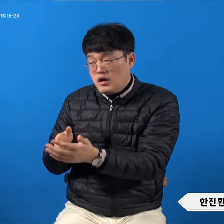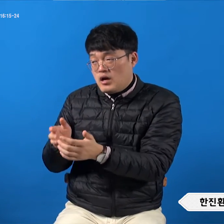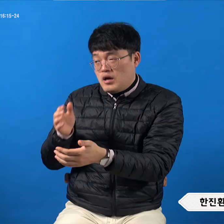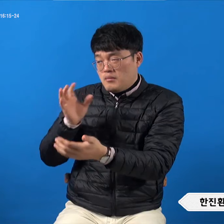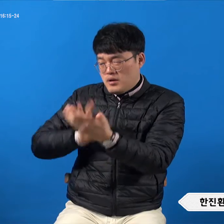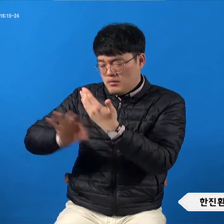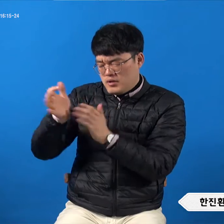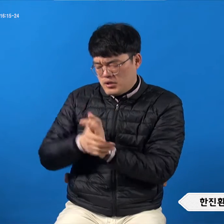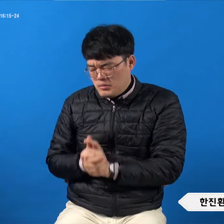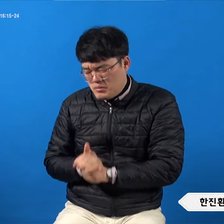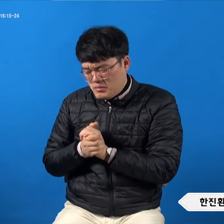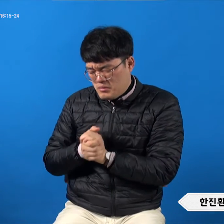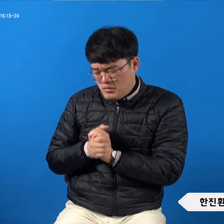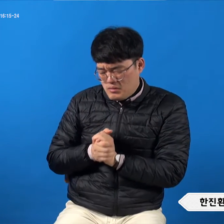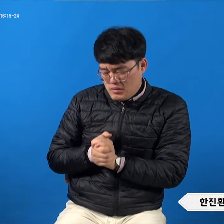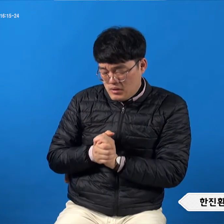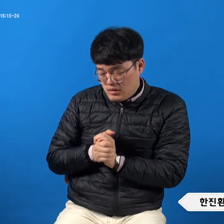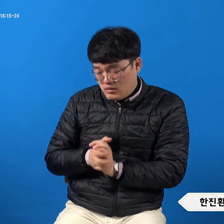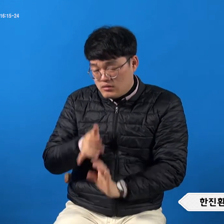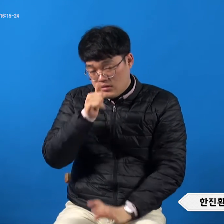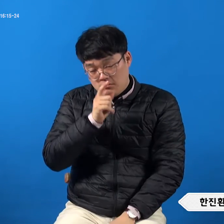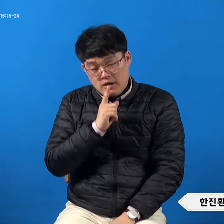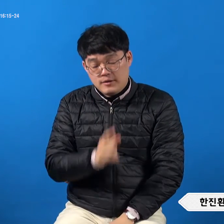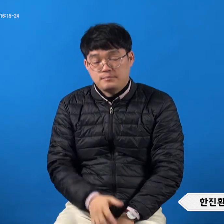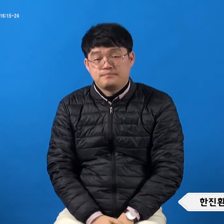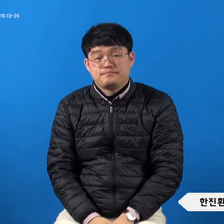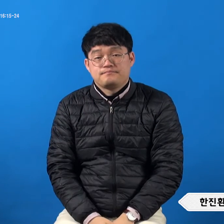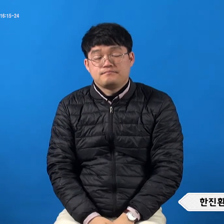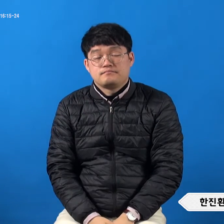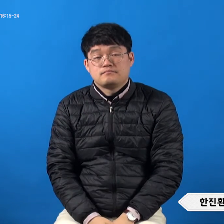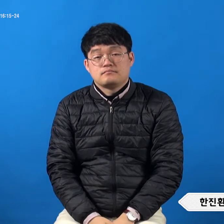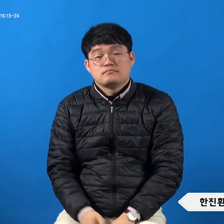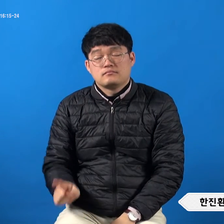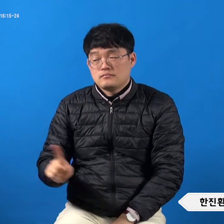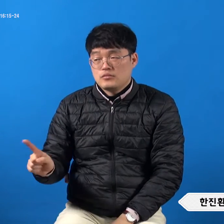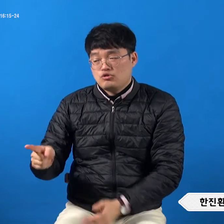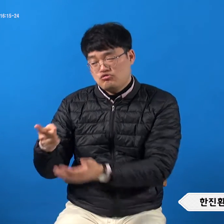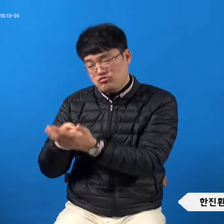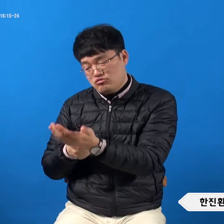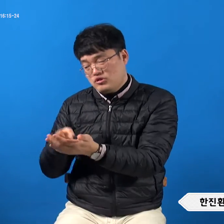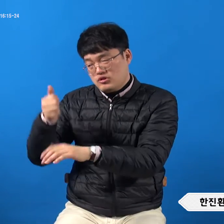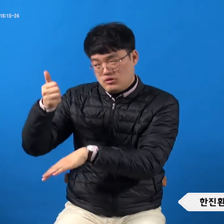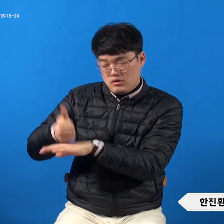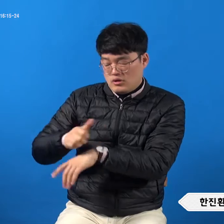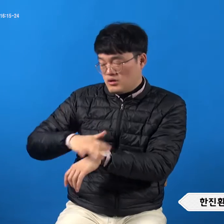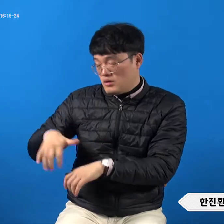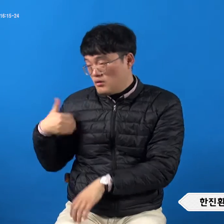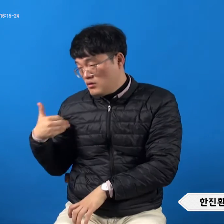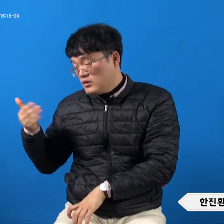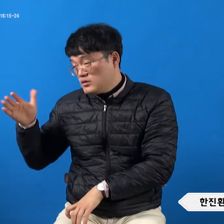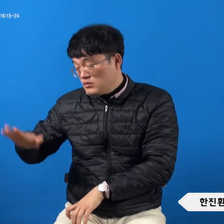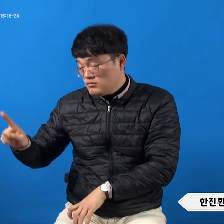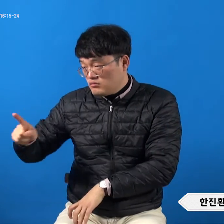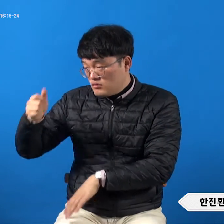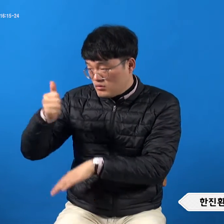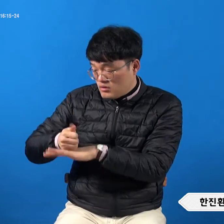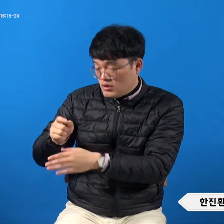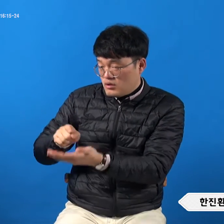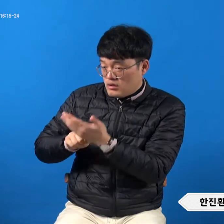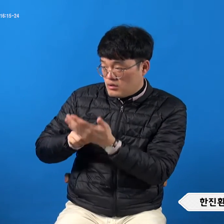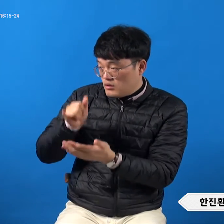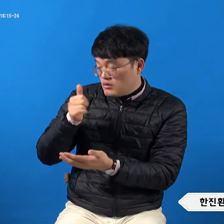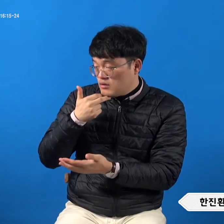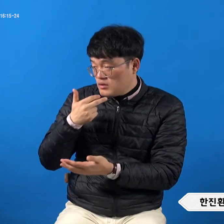꼬박 세우면서 기도를 했다고 합니다. 어떻게 될지 모르지만은 어떤 경우가